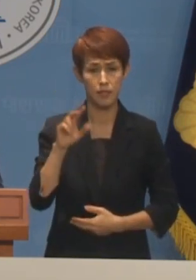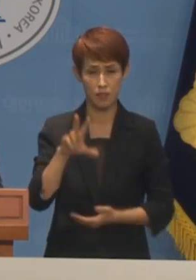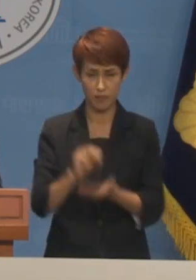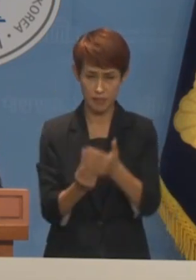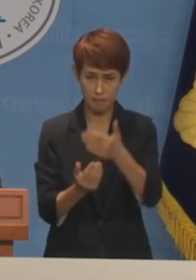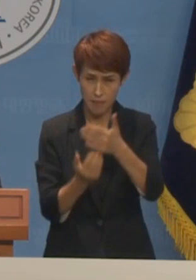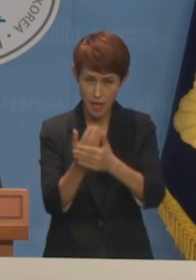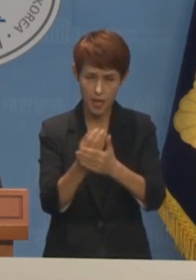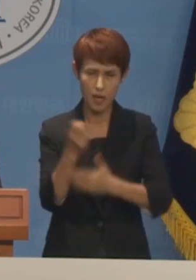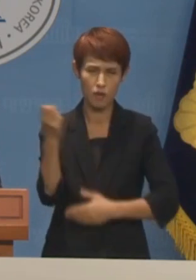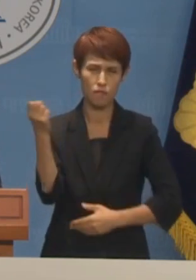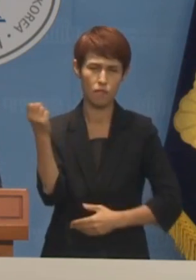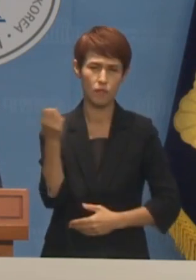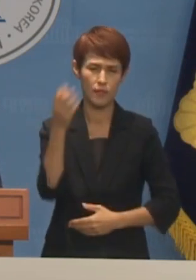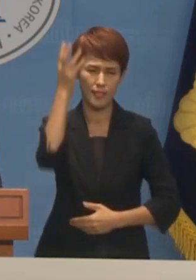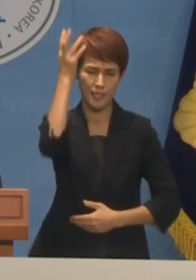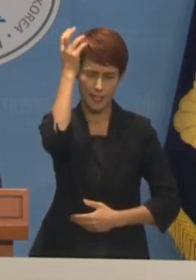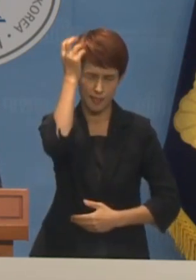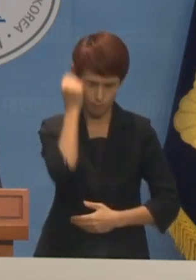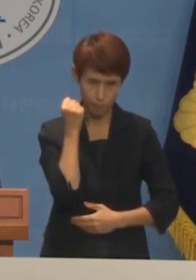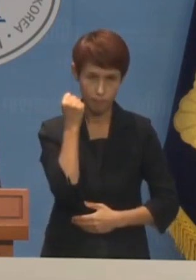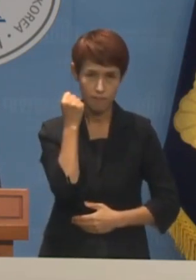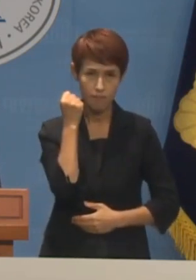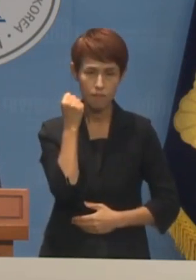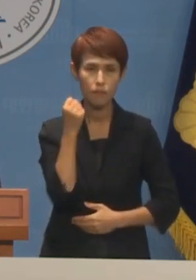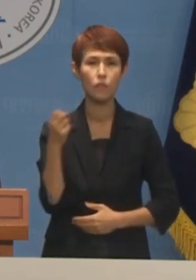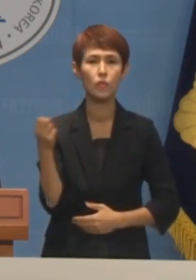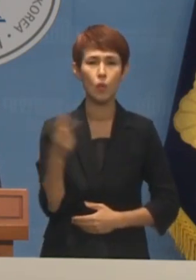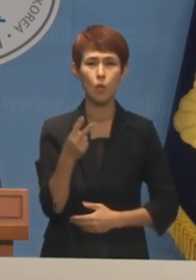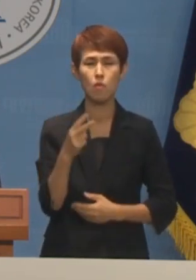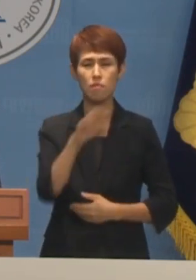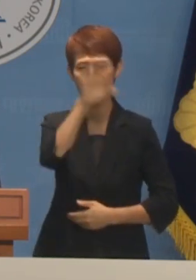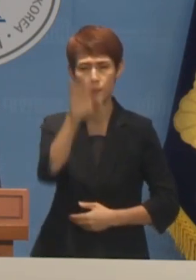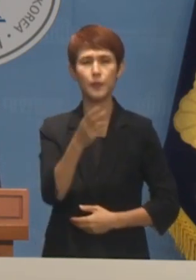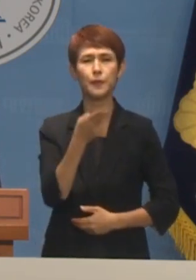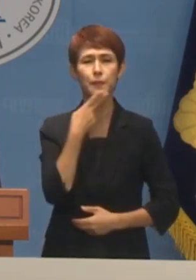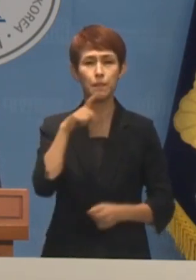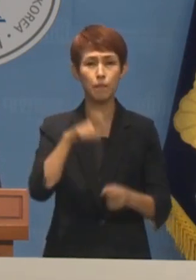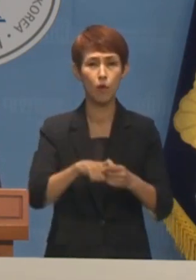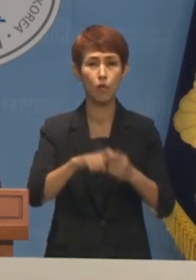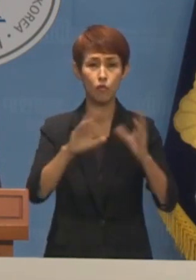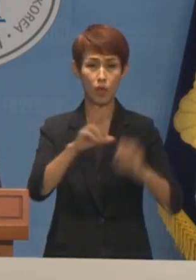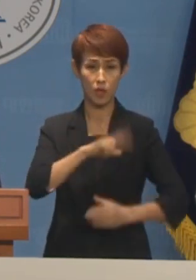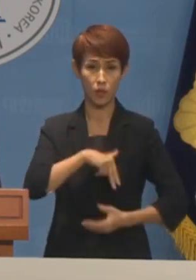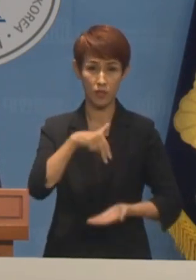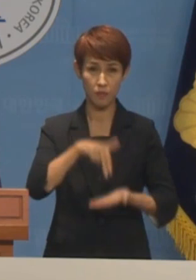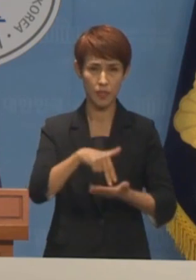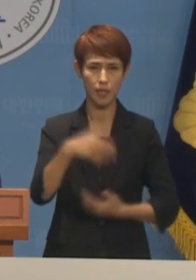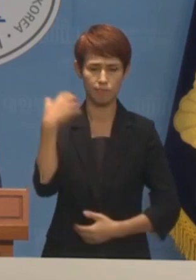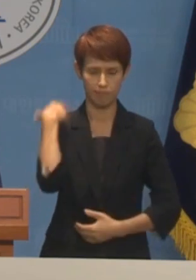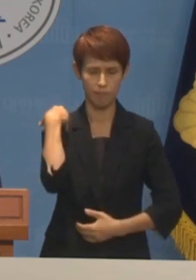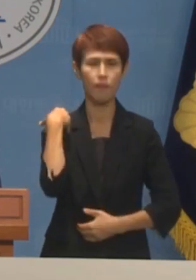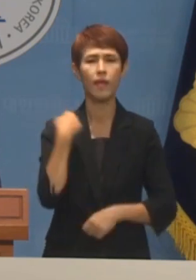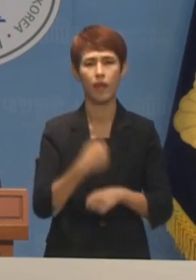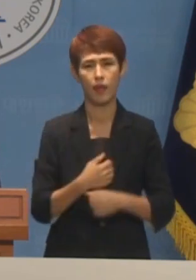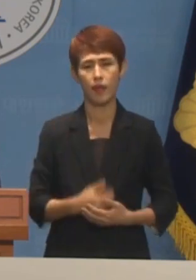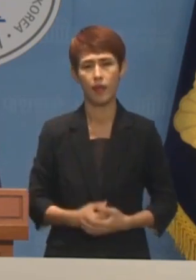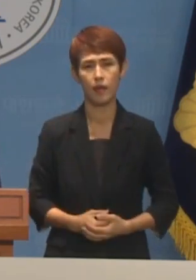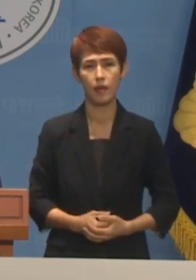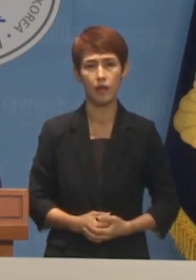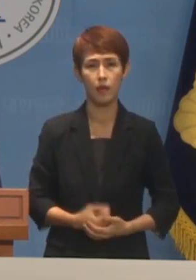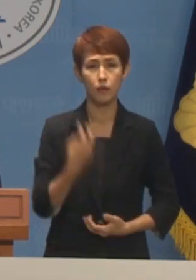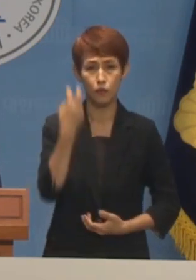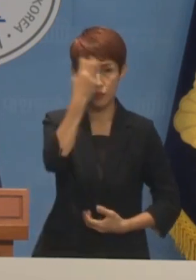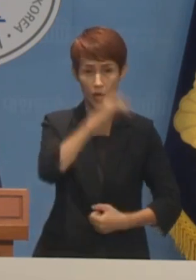잊히지 않도록 그리고 되풀이되지 않도록 국회의 책임을 다하겠다고 각오를 다졌습니다.